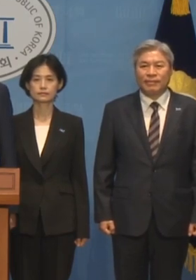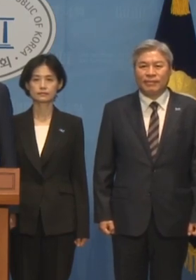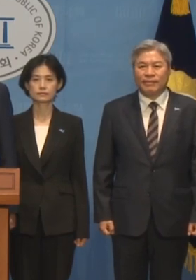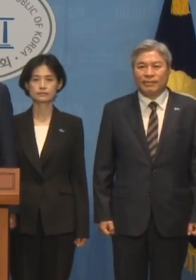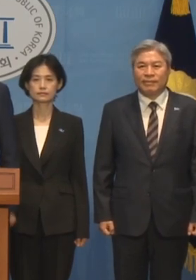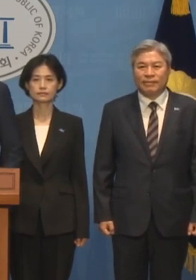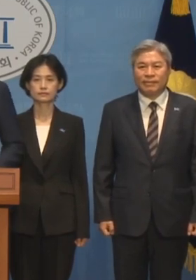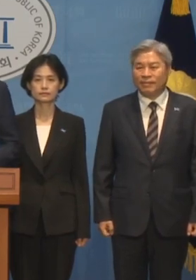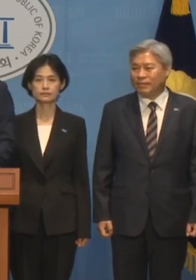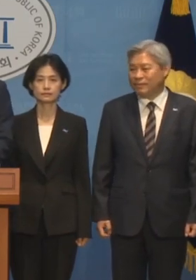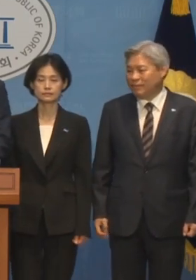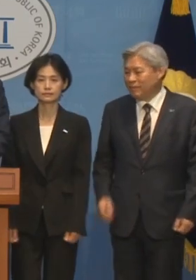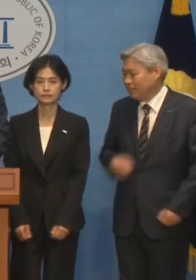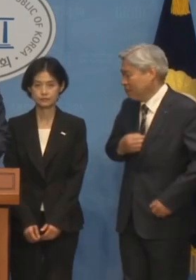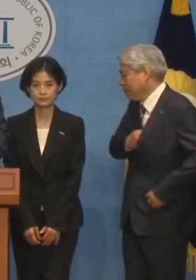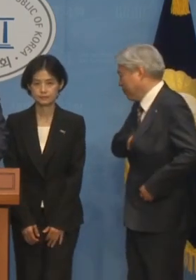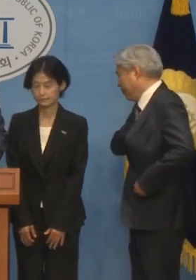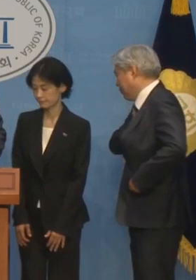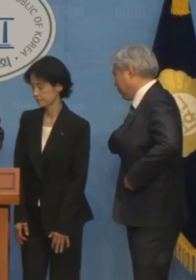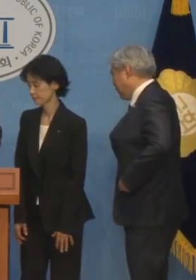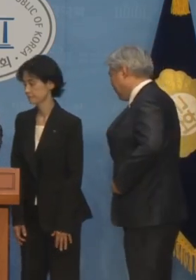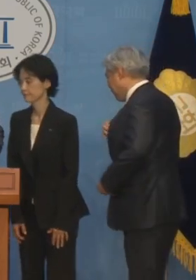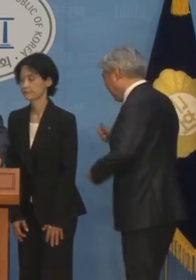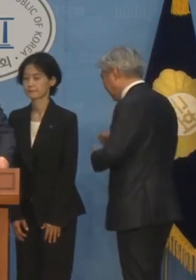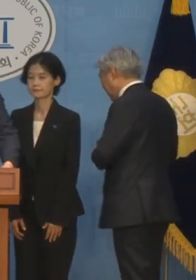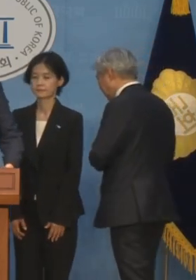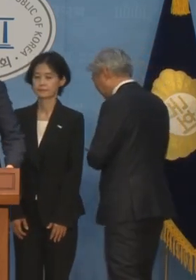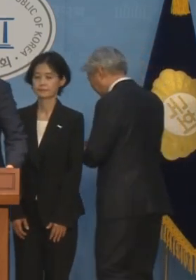됐습니까? 네, 감사합니다.